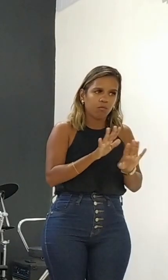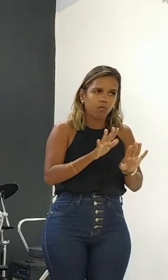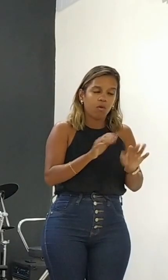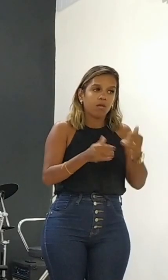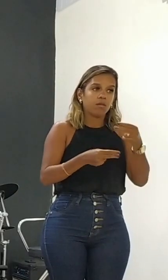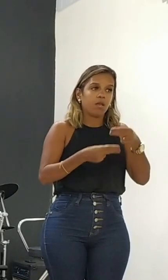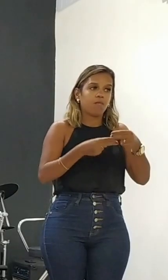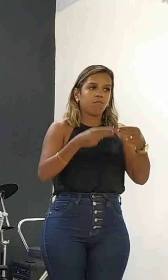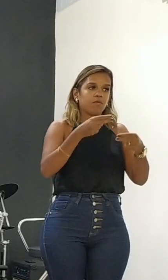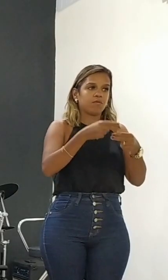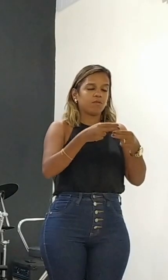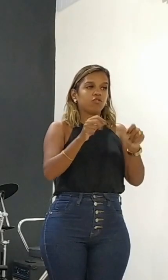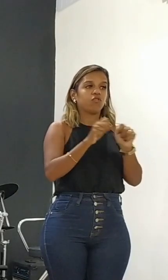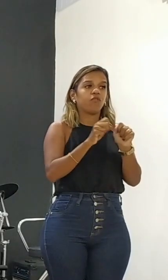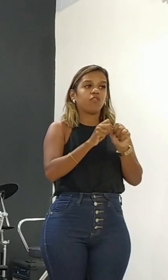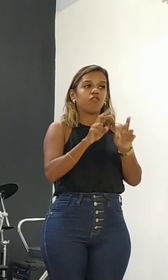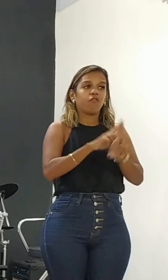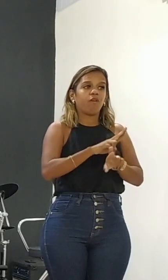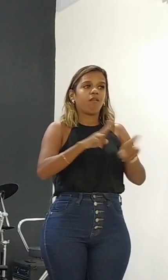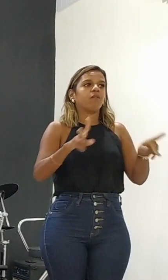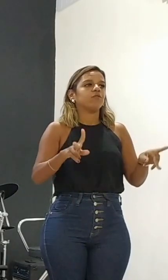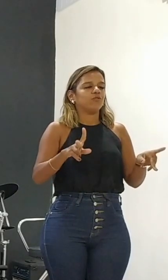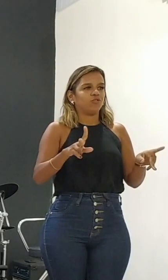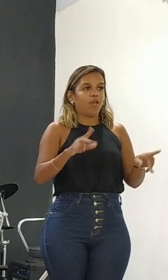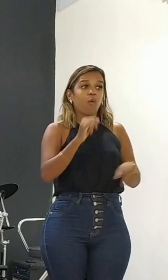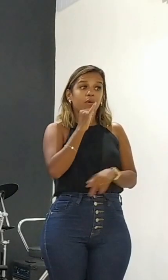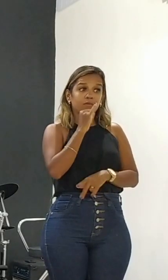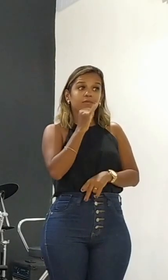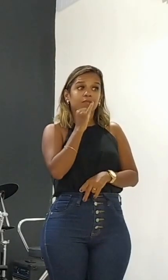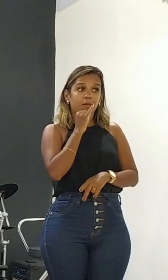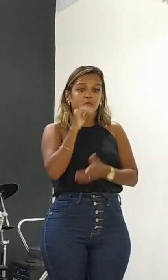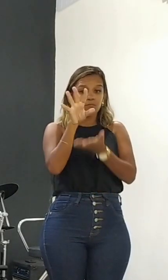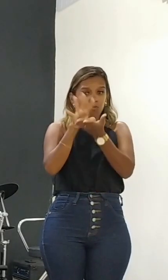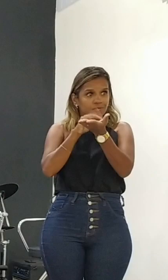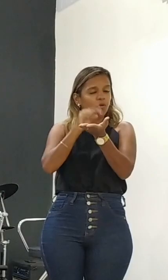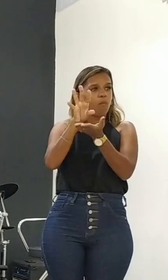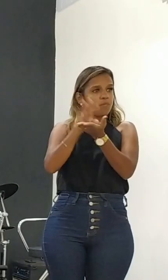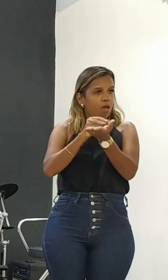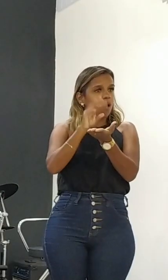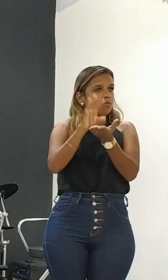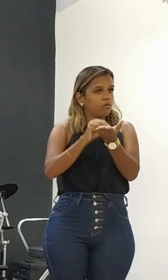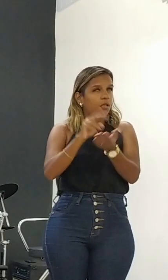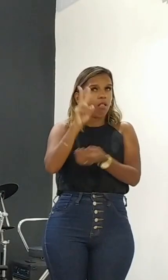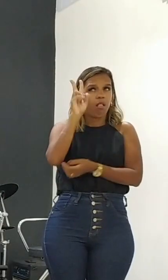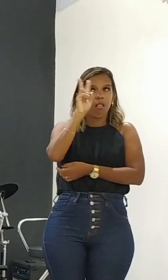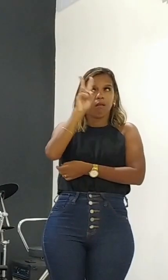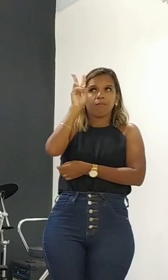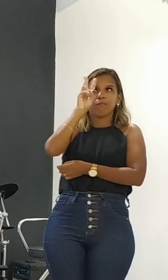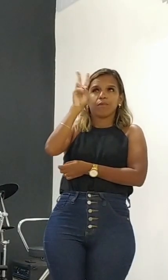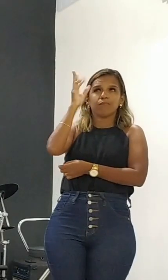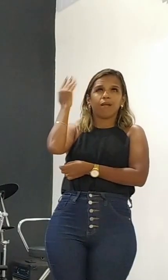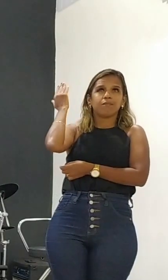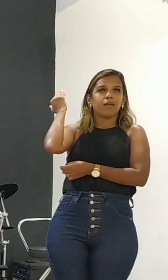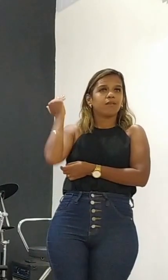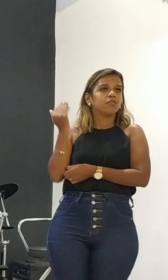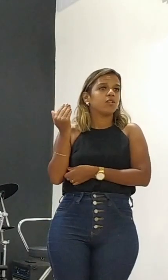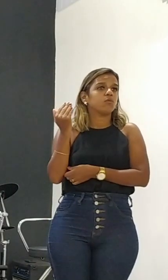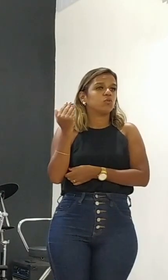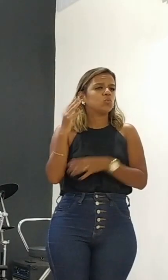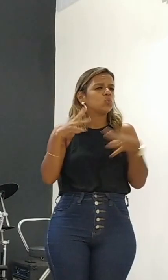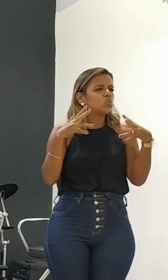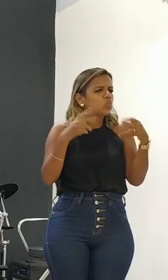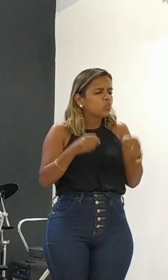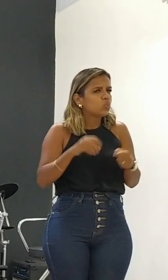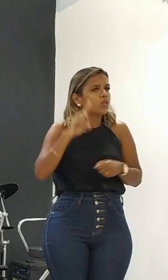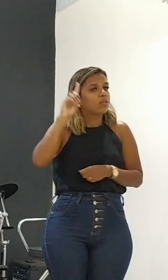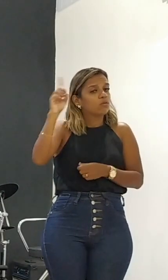Neemias não fez isso. Isso é um exemplo para nós. Ele vai ali lembrando a Deus, trazendo a memória no capítulo 1, tudo aquilo